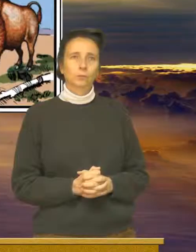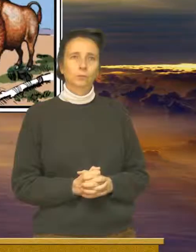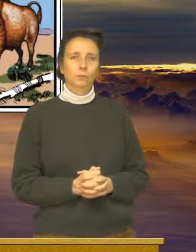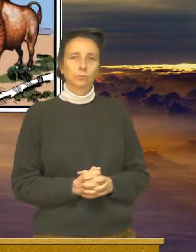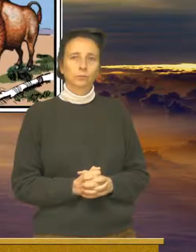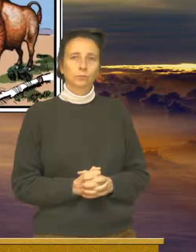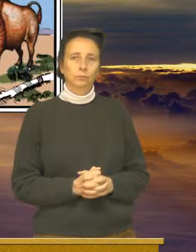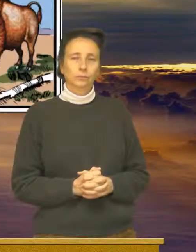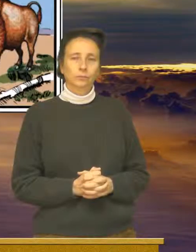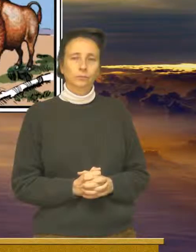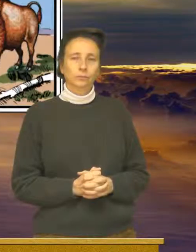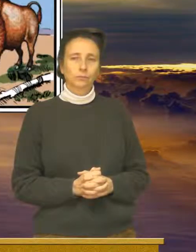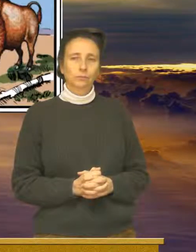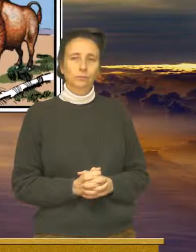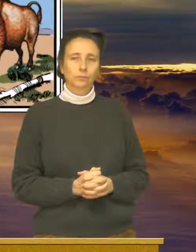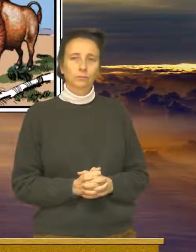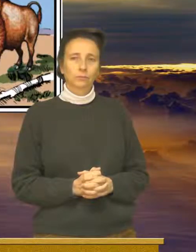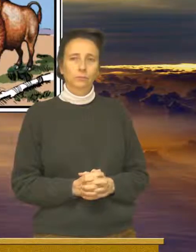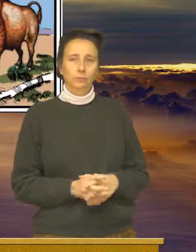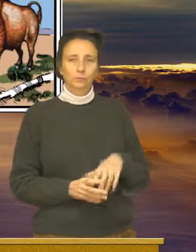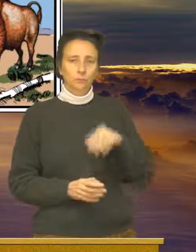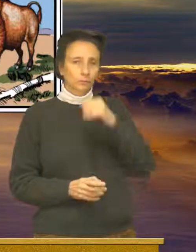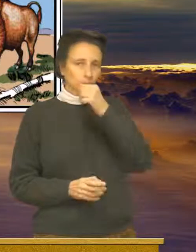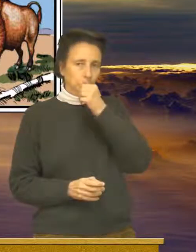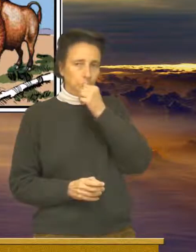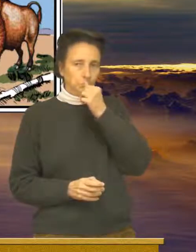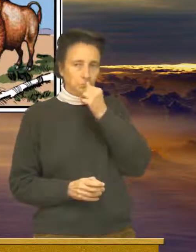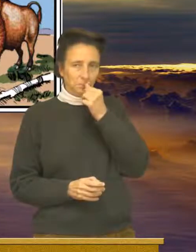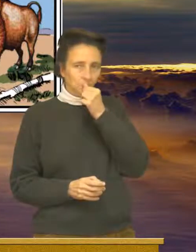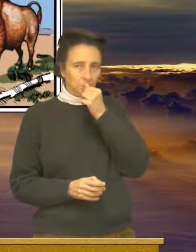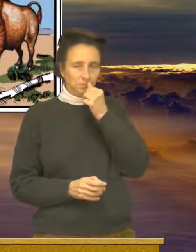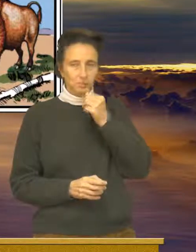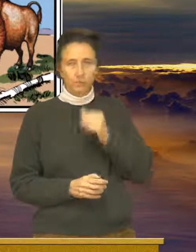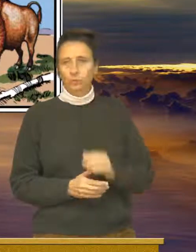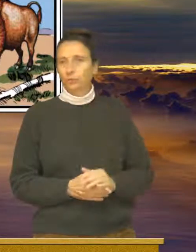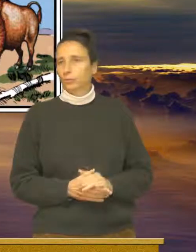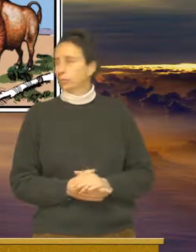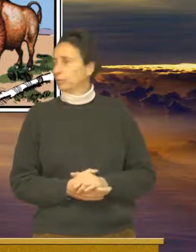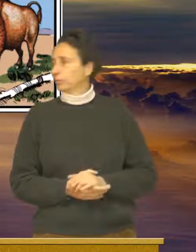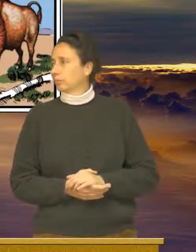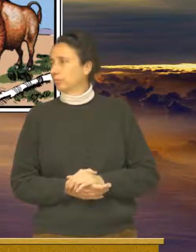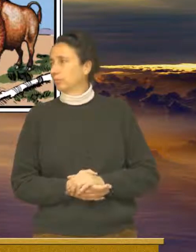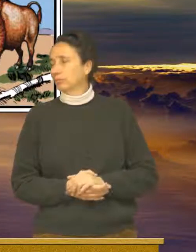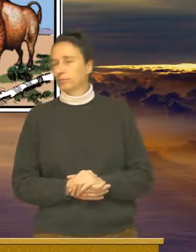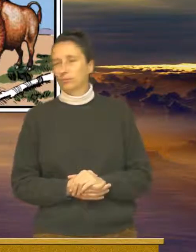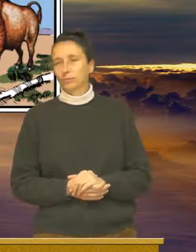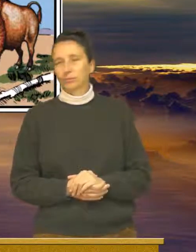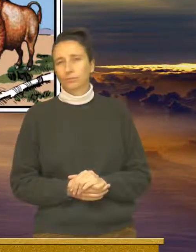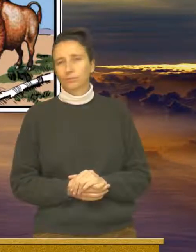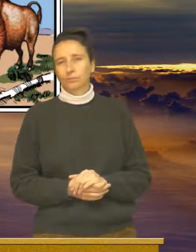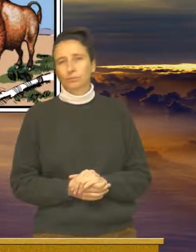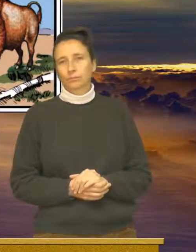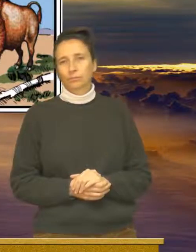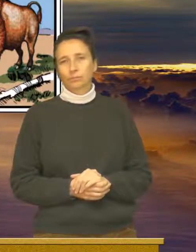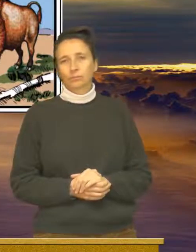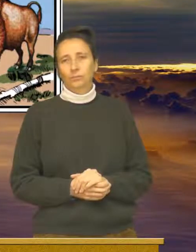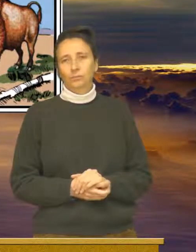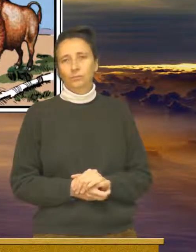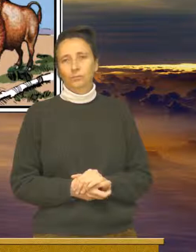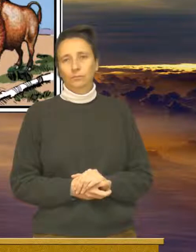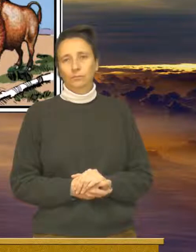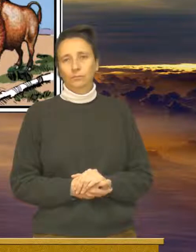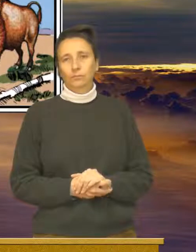nosotros decimos, a cuando vienen las crisis y todo eso, entonces nos